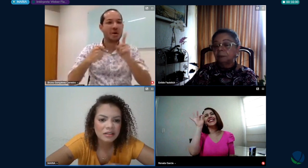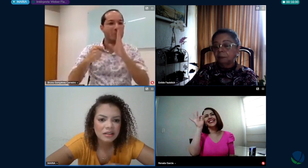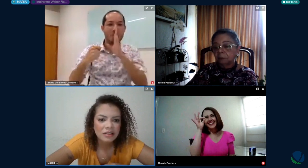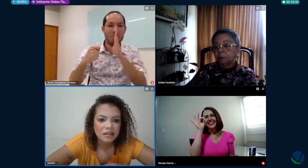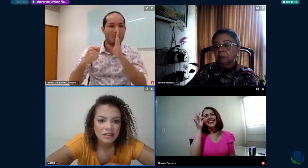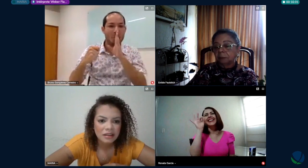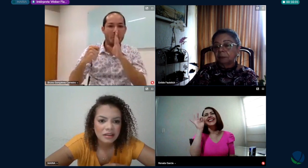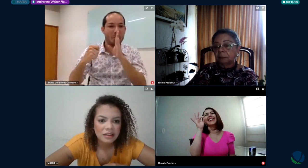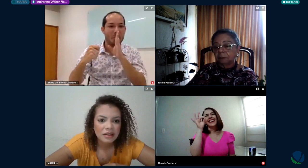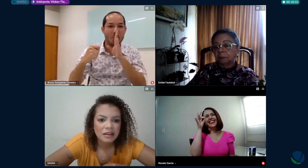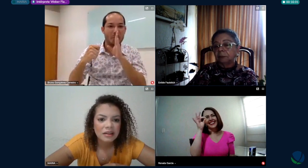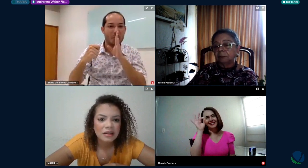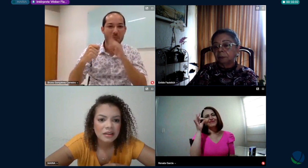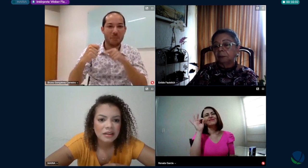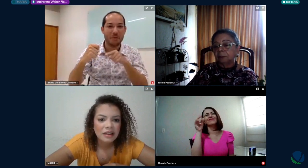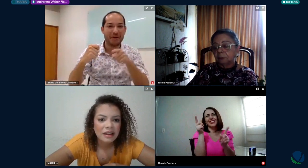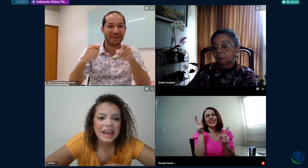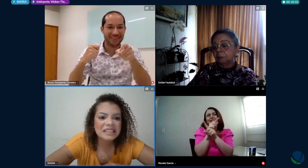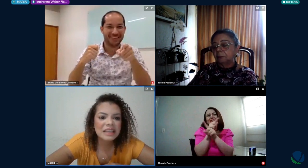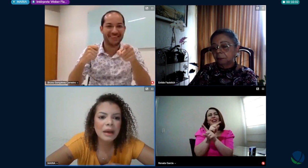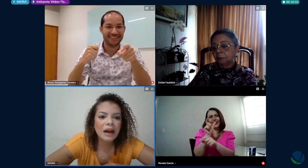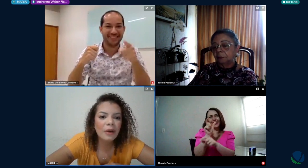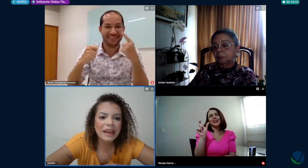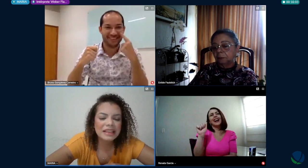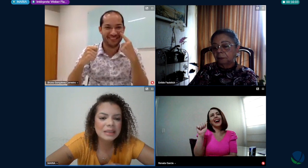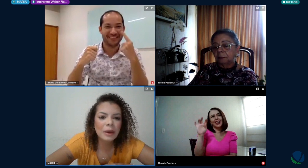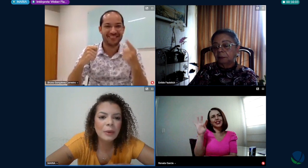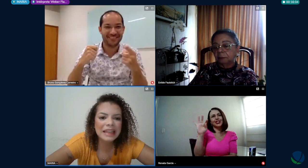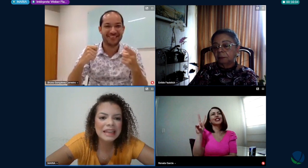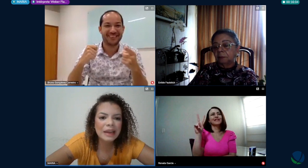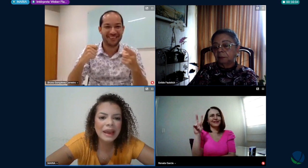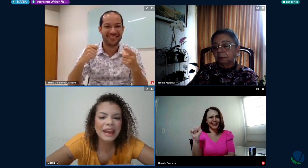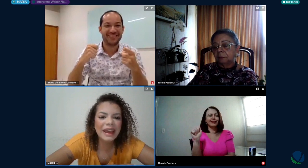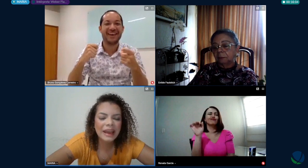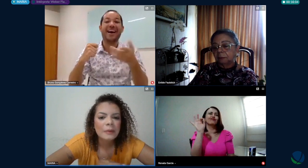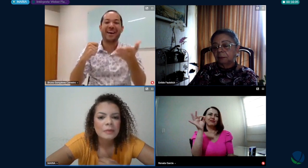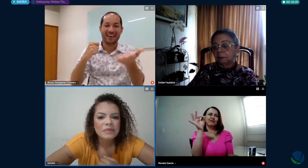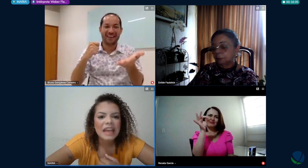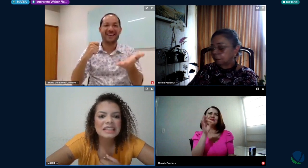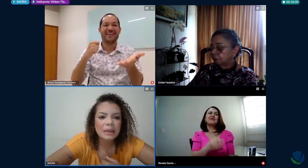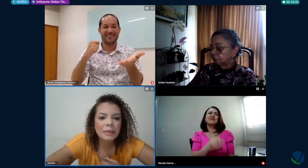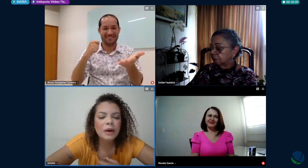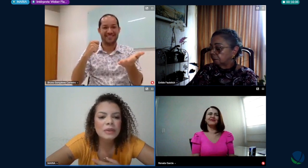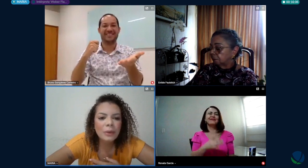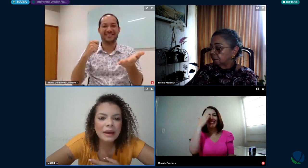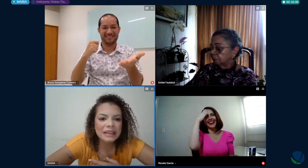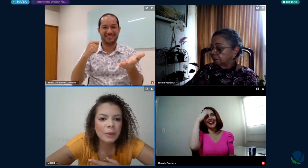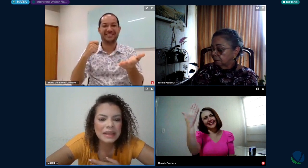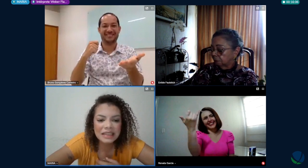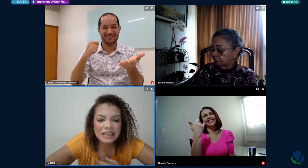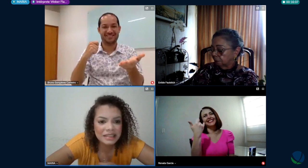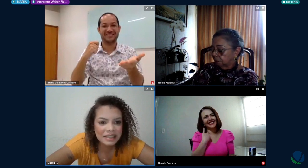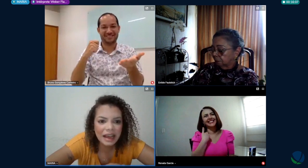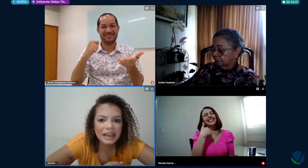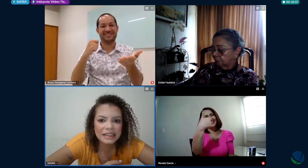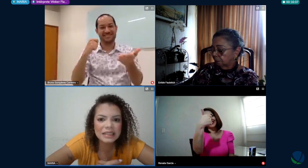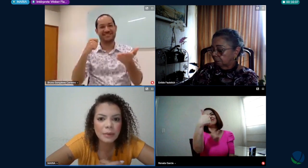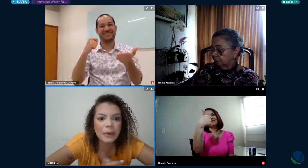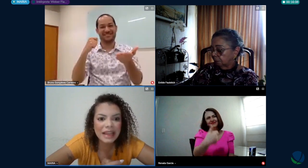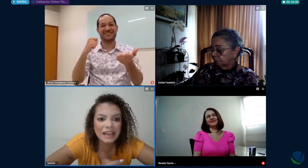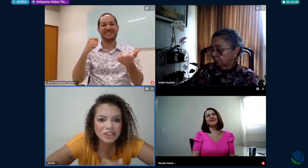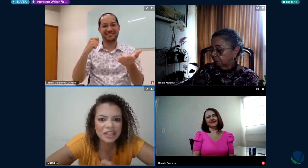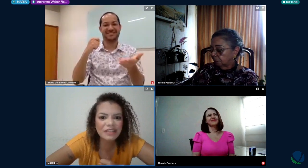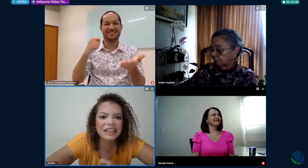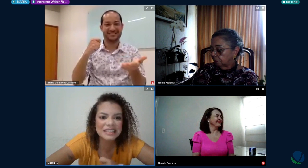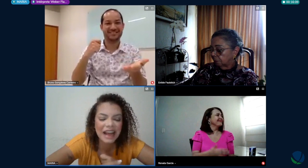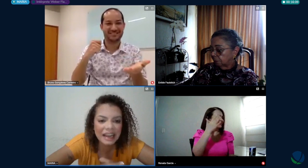passiva. É verdade, professor Bruno. É verdade. Essa mão, tem razão. Essa mão, ela não é. Essa mão não é silenciada. Essa